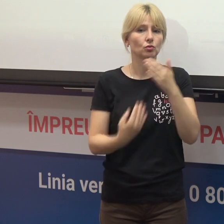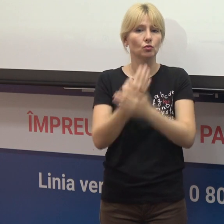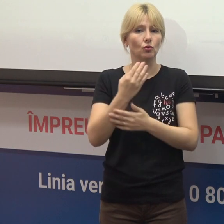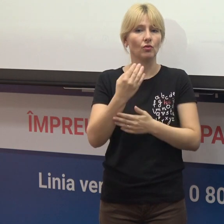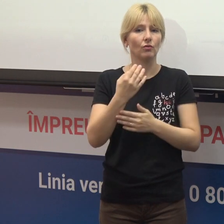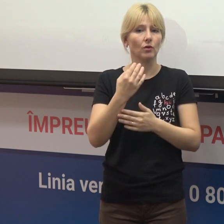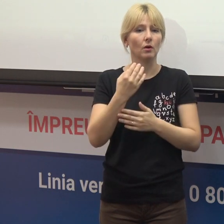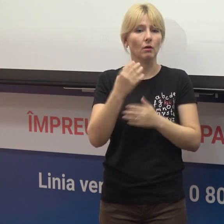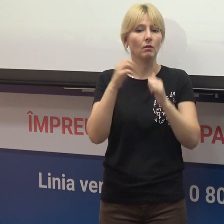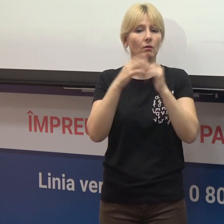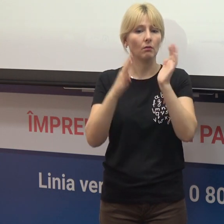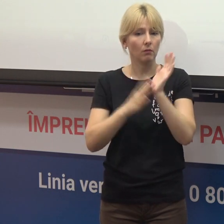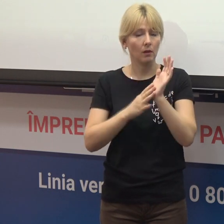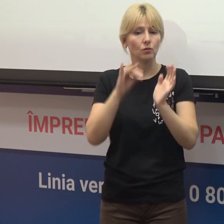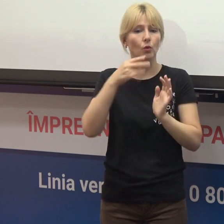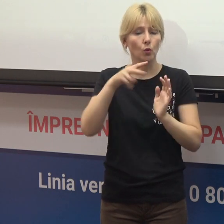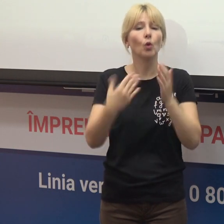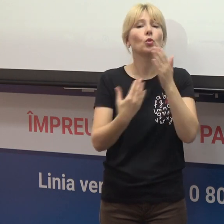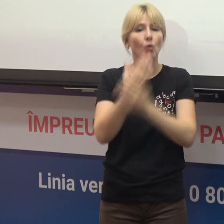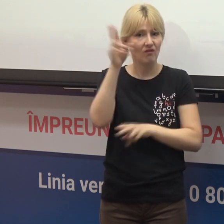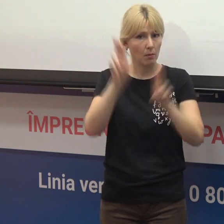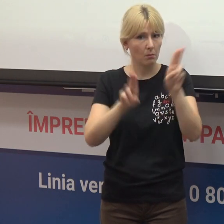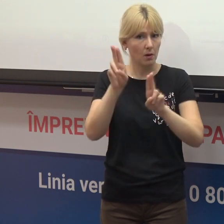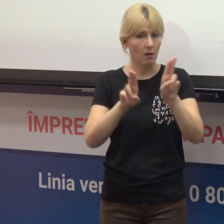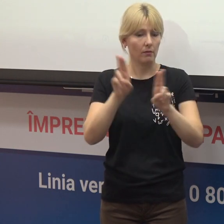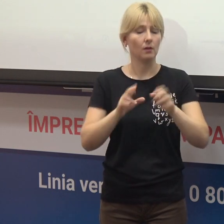de 19 iulie 2021.